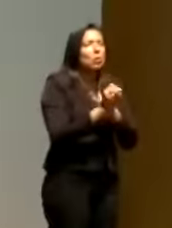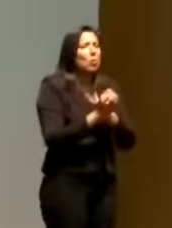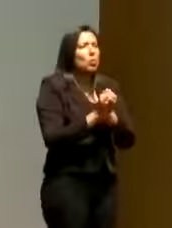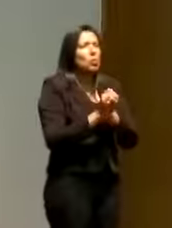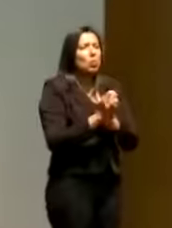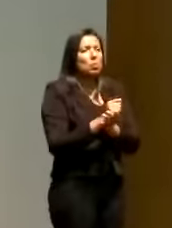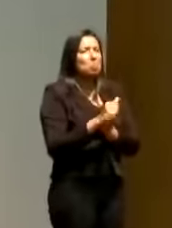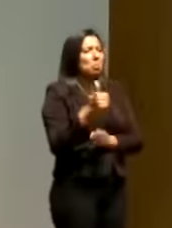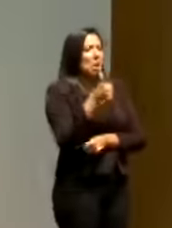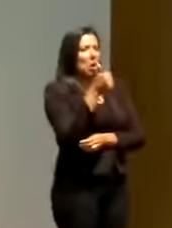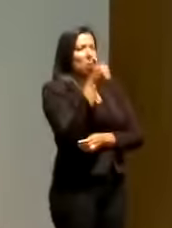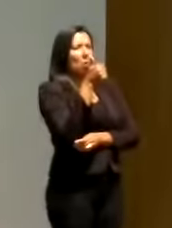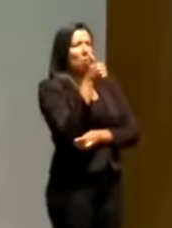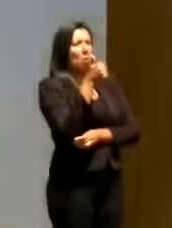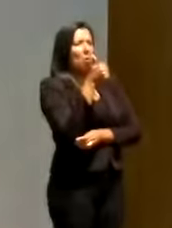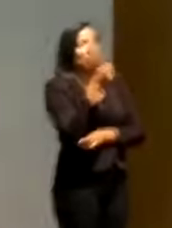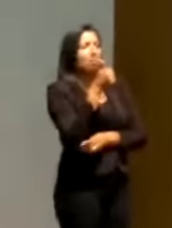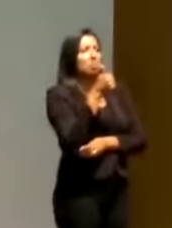os problemas do Brasil sozinho.